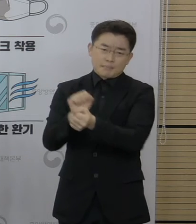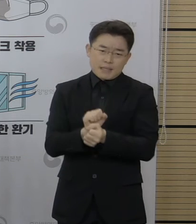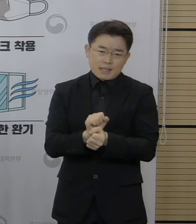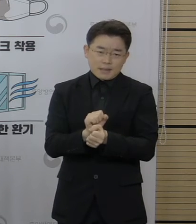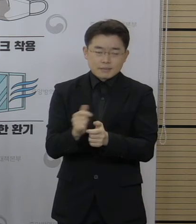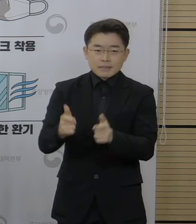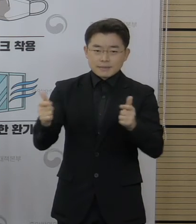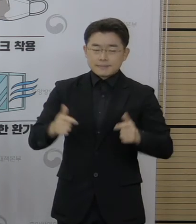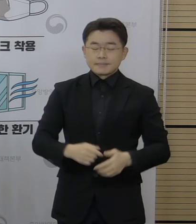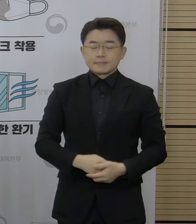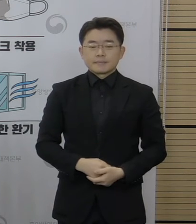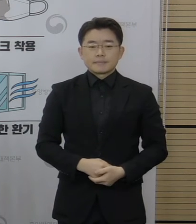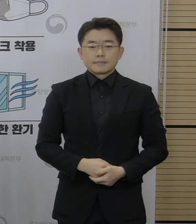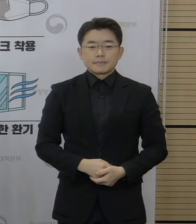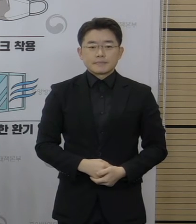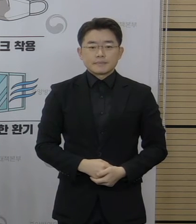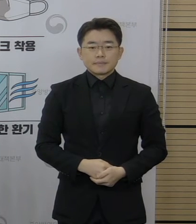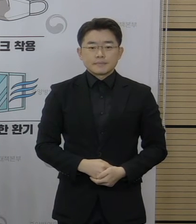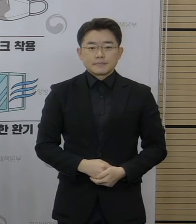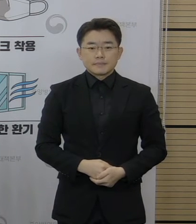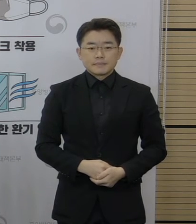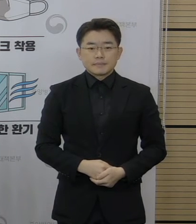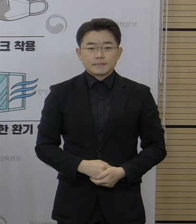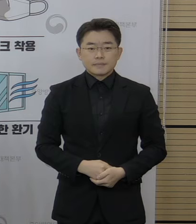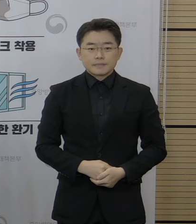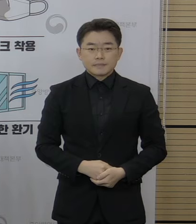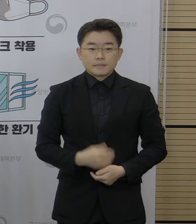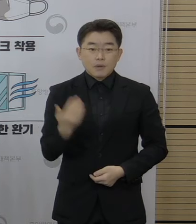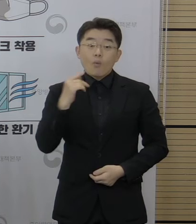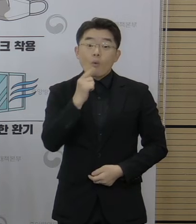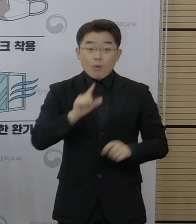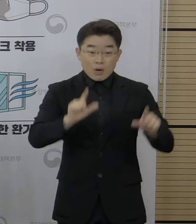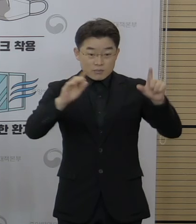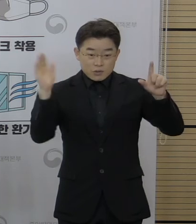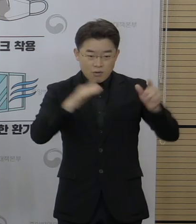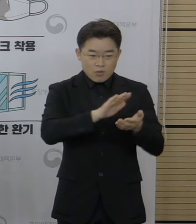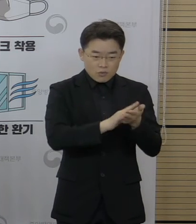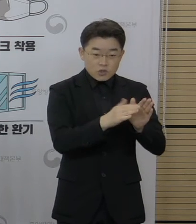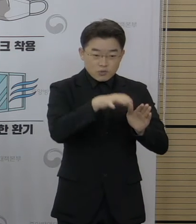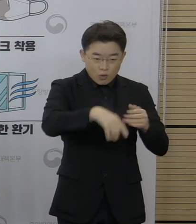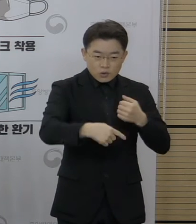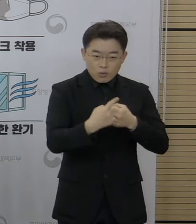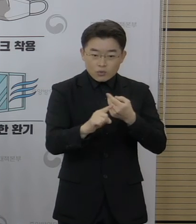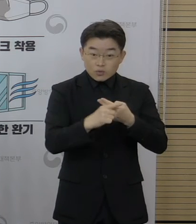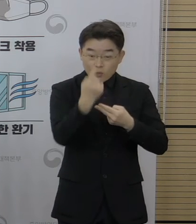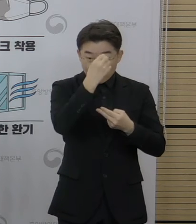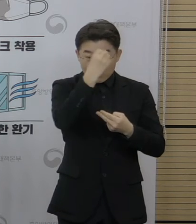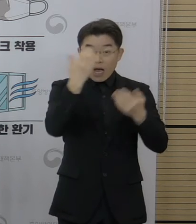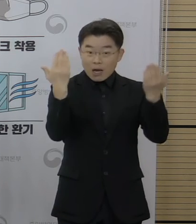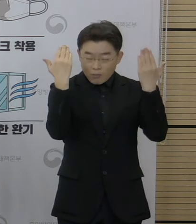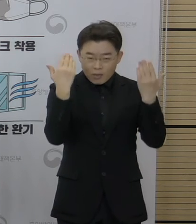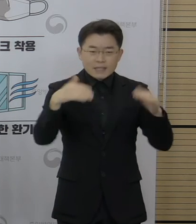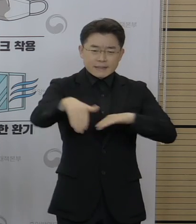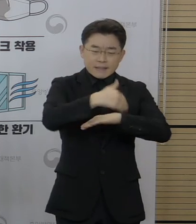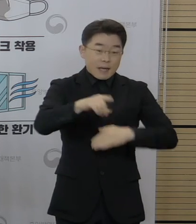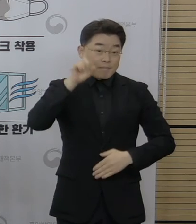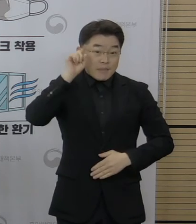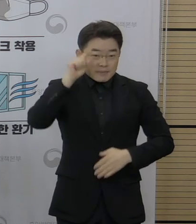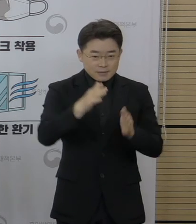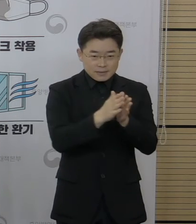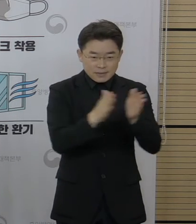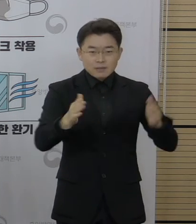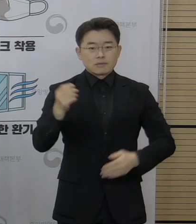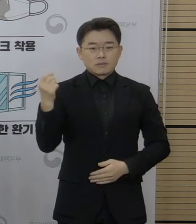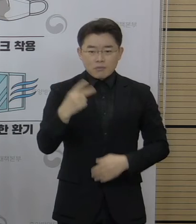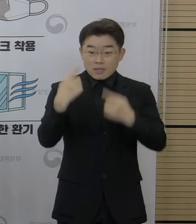분석되고 있습니다 이번주 부터는 유 초 중 동 분야의 전면 등교 확대가 실시되고